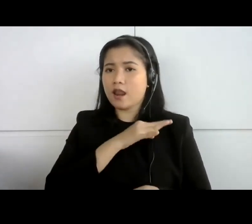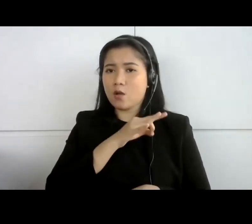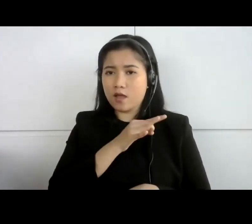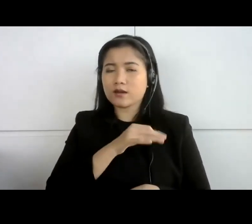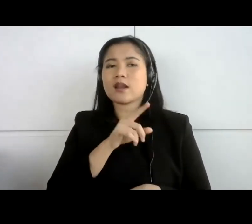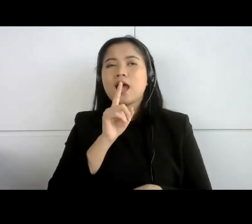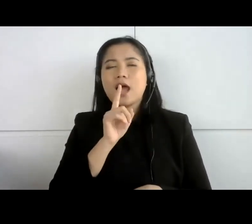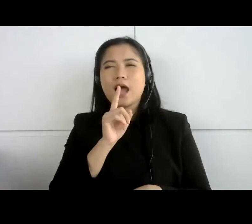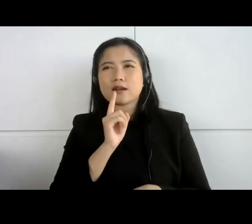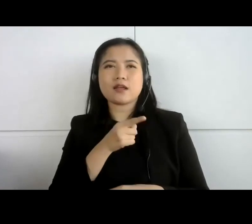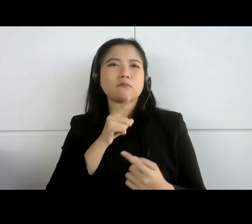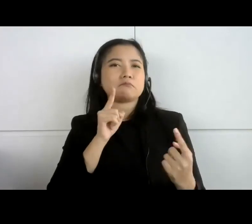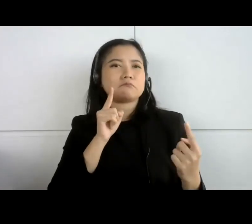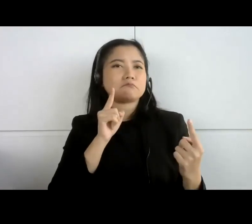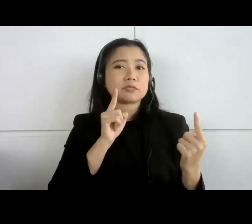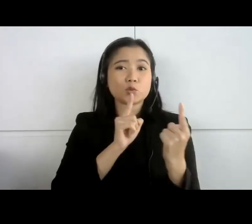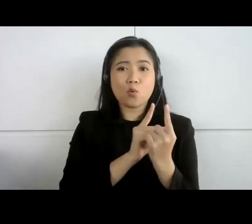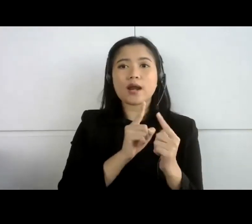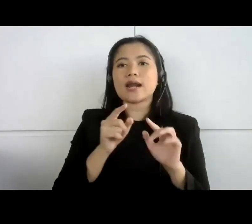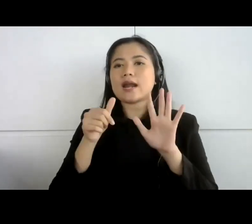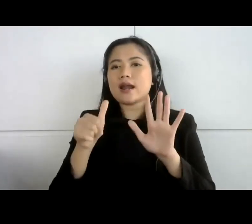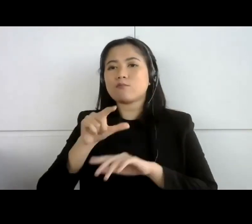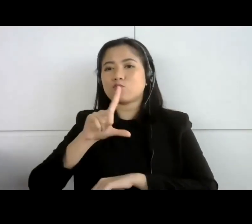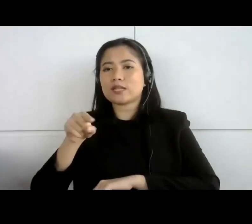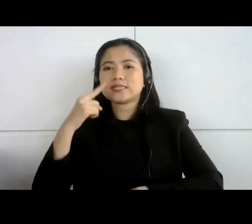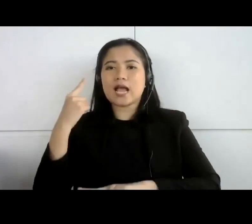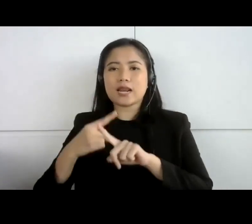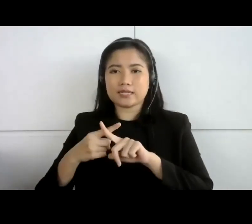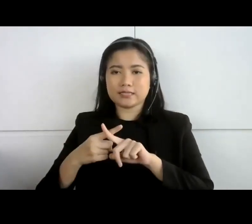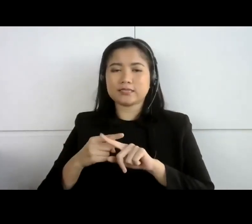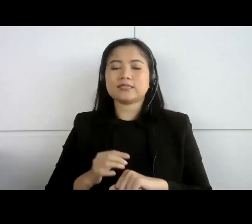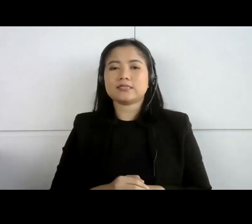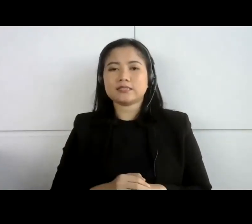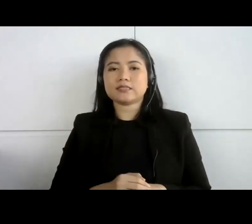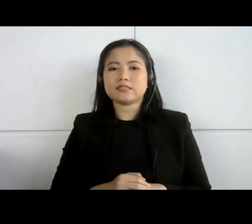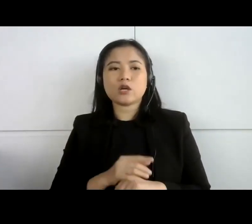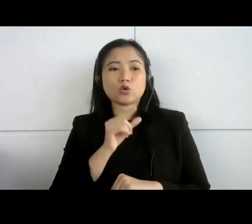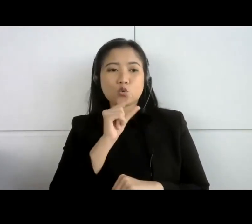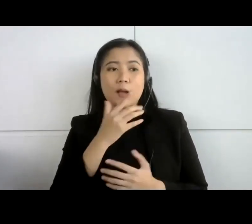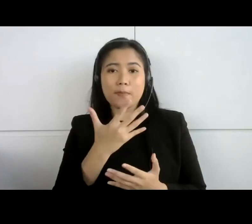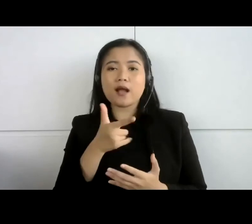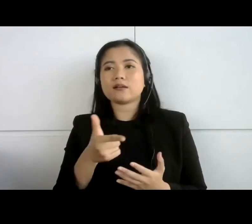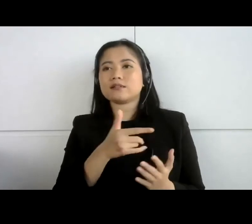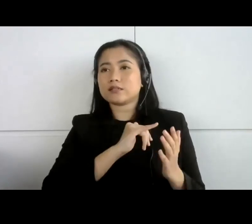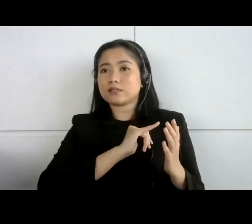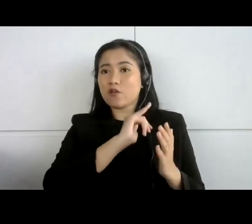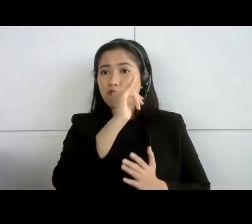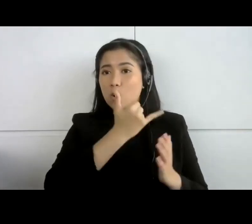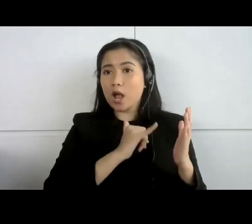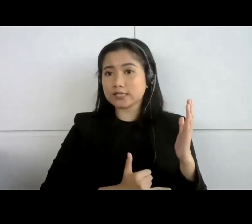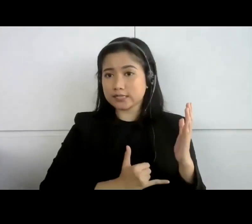ada pertemuan setiap 6 bulan dalam rangka mengevaluasi